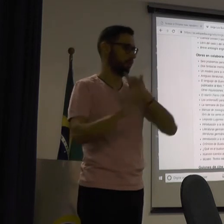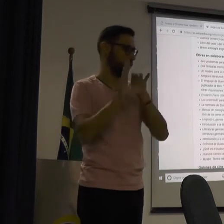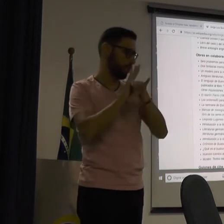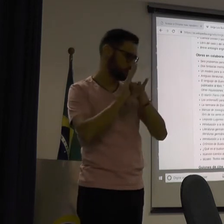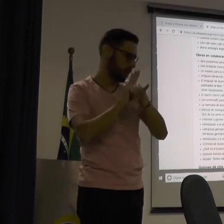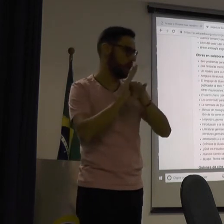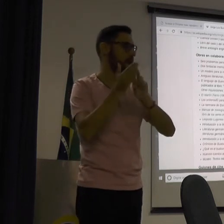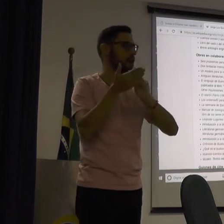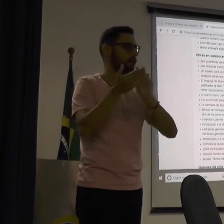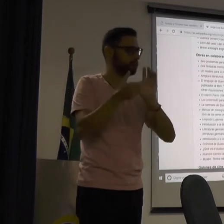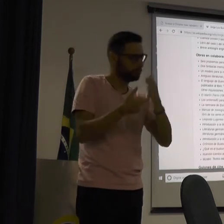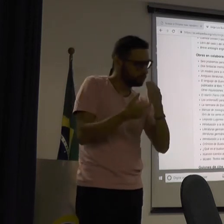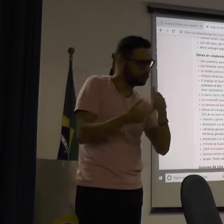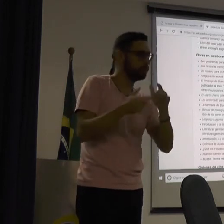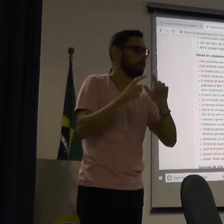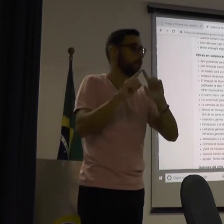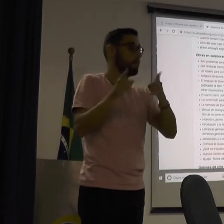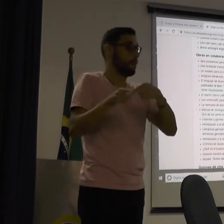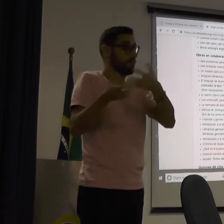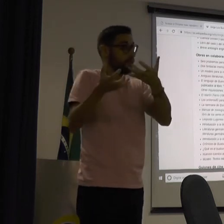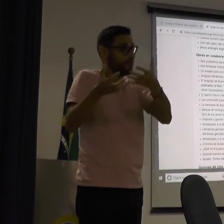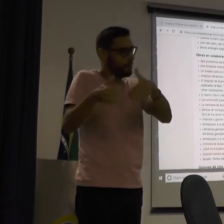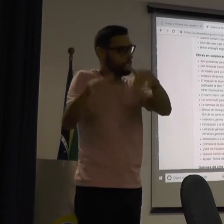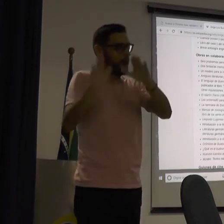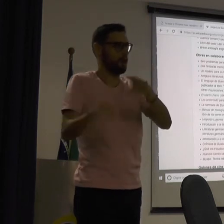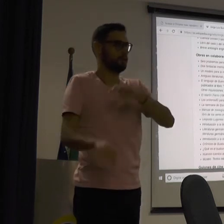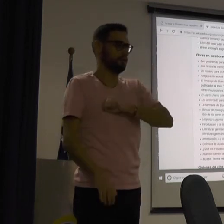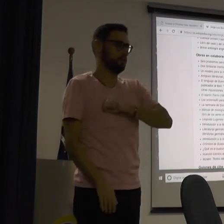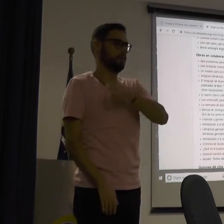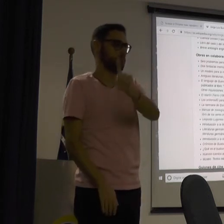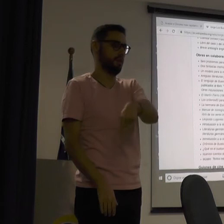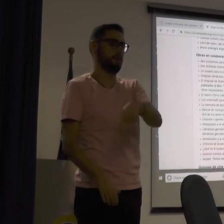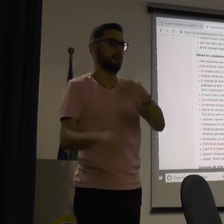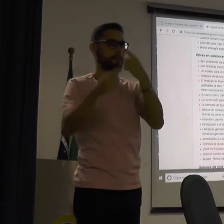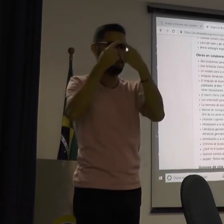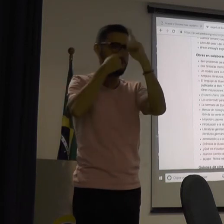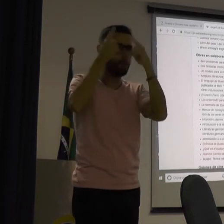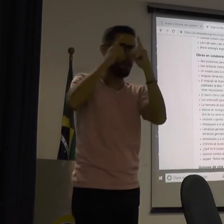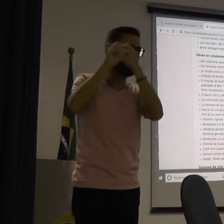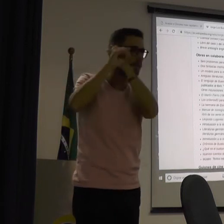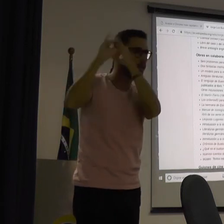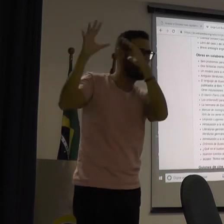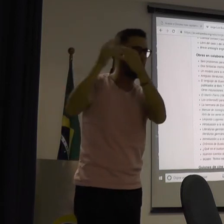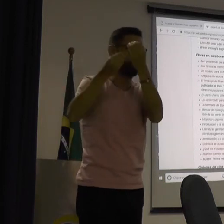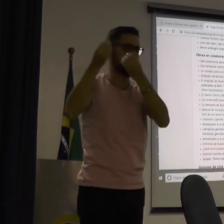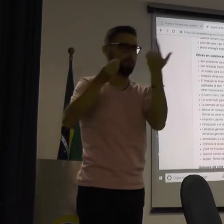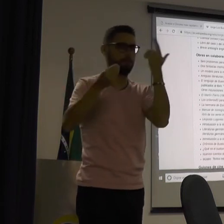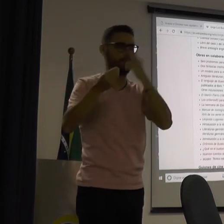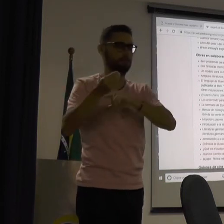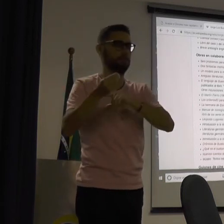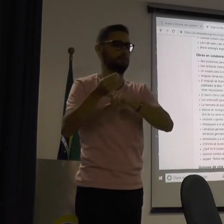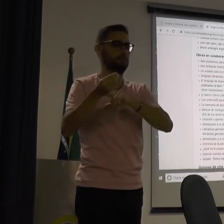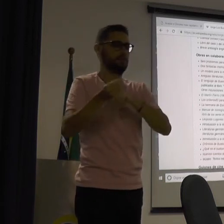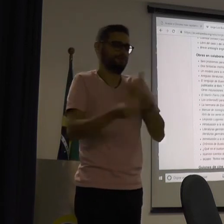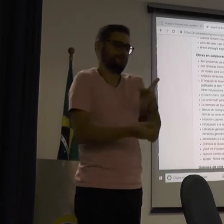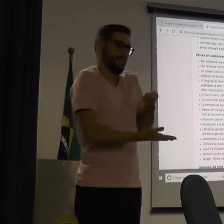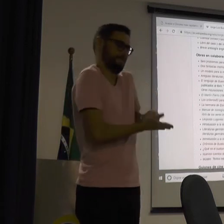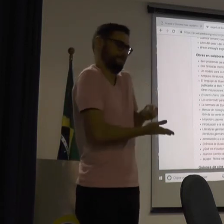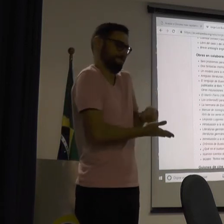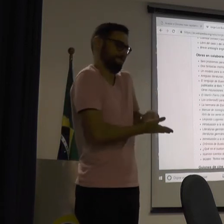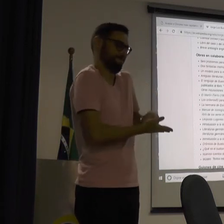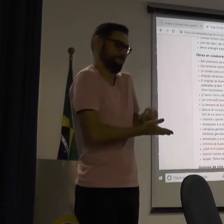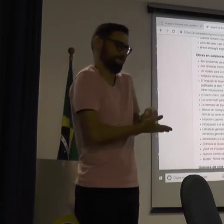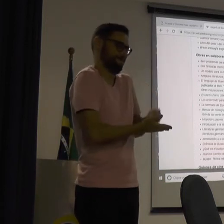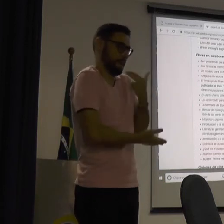valoriza mais o que você não tem, né? Mas no caso dele tinha imaginação, mas ele tinha menos imaginação do que rigor. E